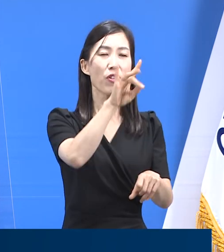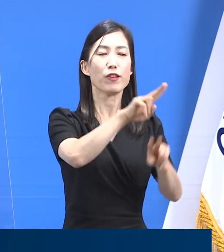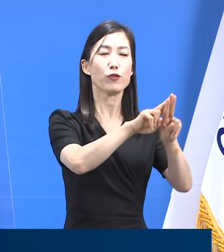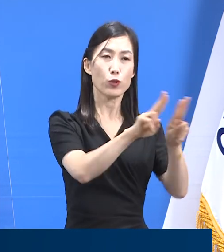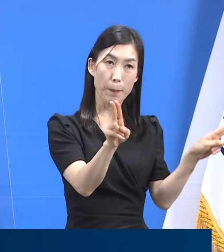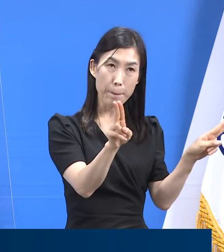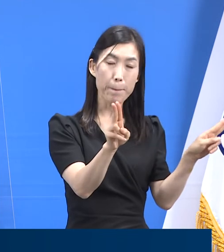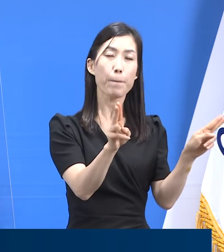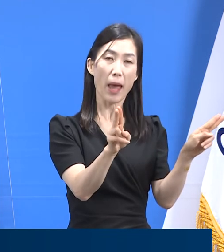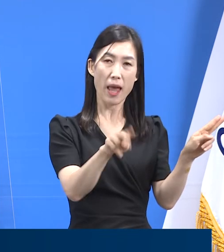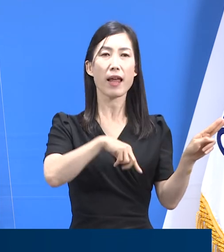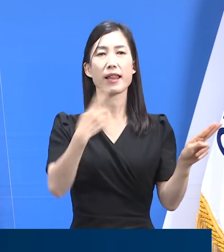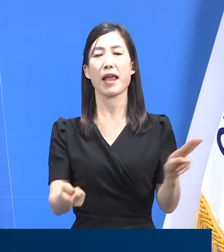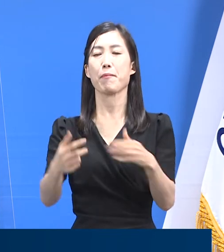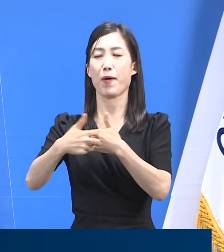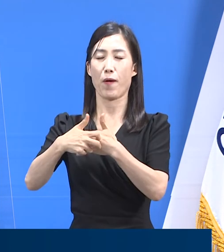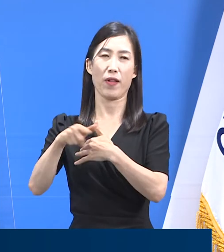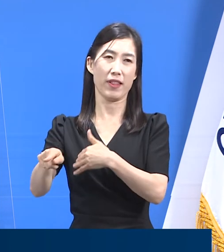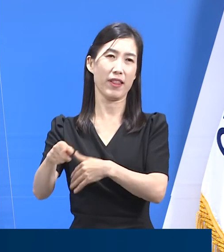예약을 하시면 됩니다.